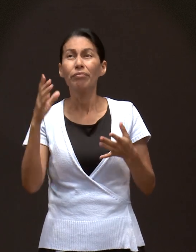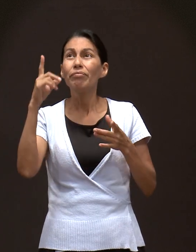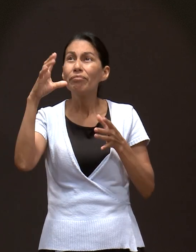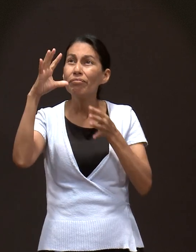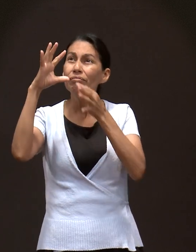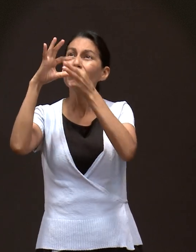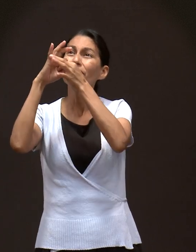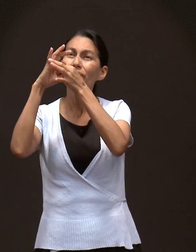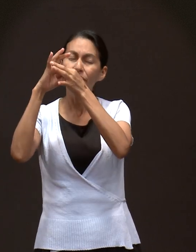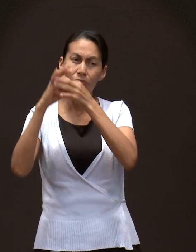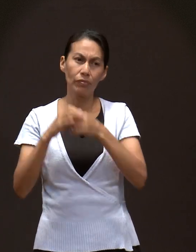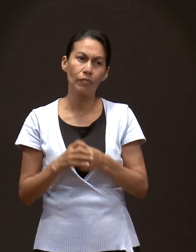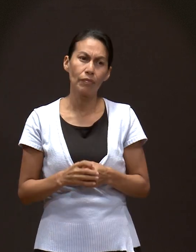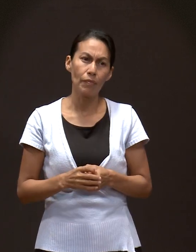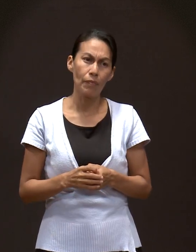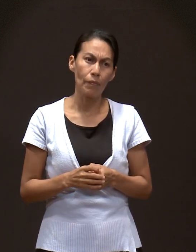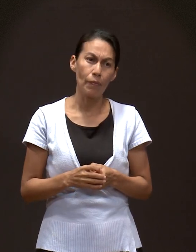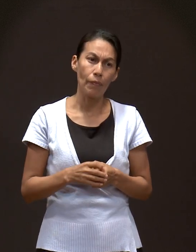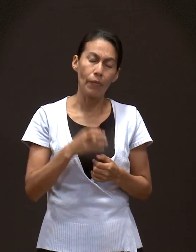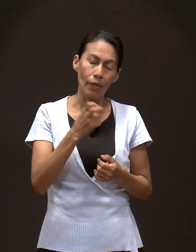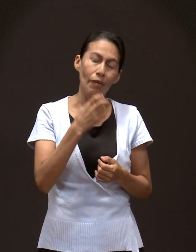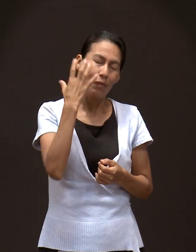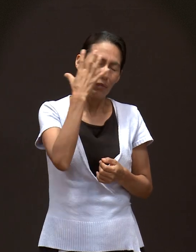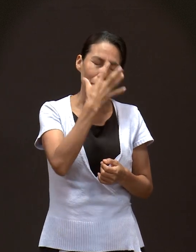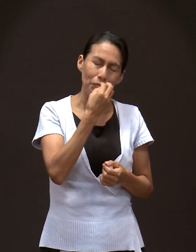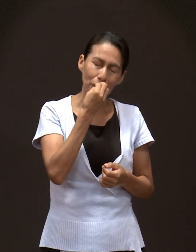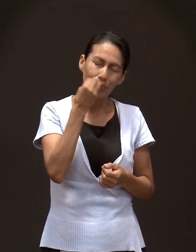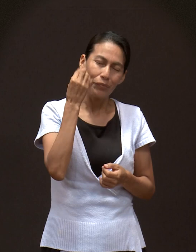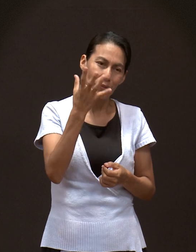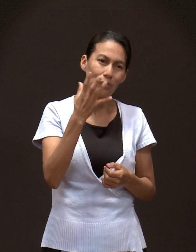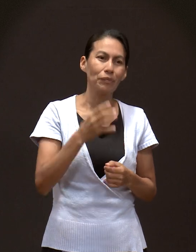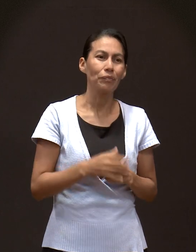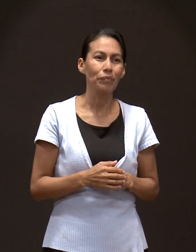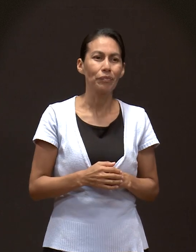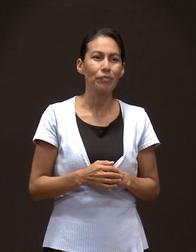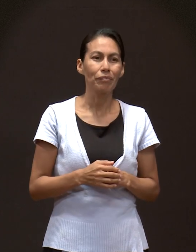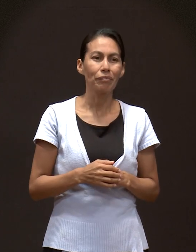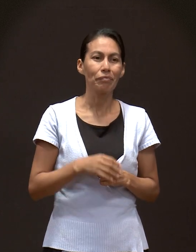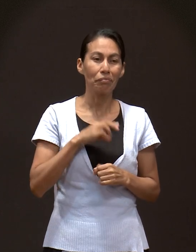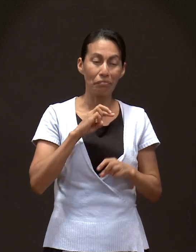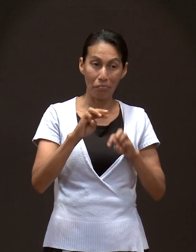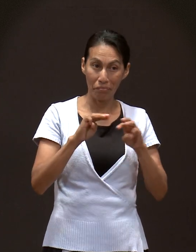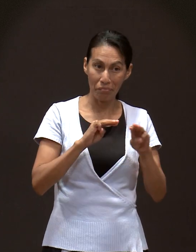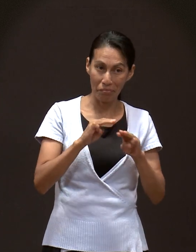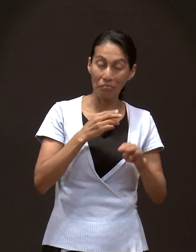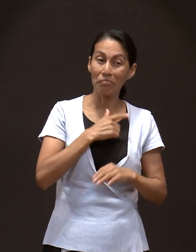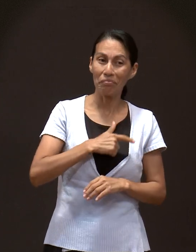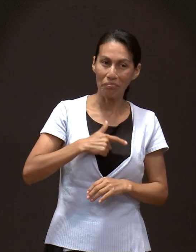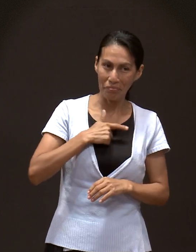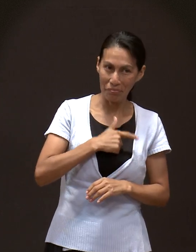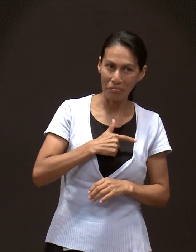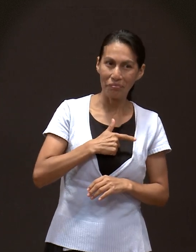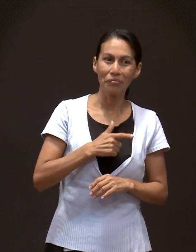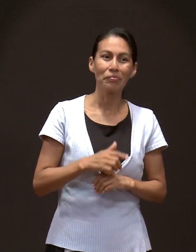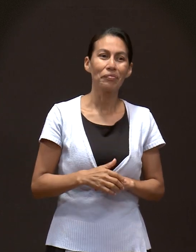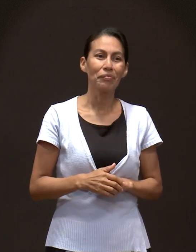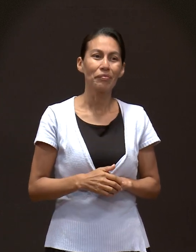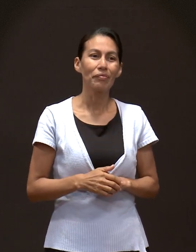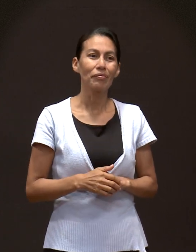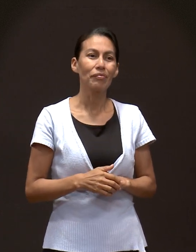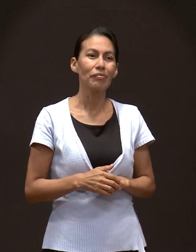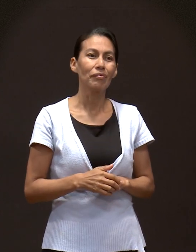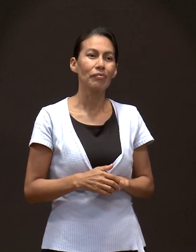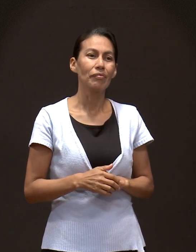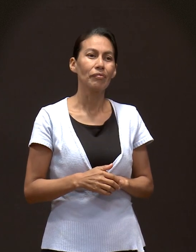intentando, como jóvenes intentamos, encontrarnos con Dios. Y ha sido uno de los ministerios, la verdad, de mis favoritos. Amén.